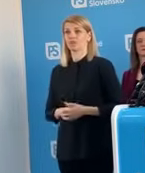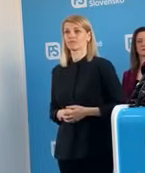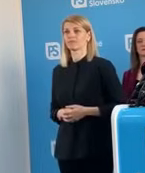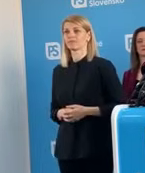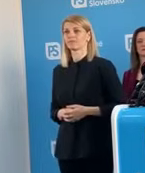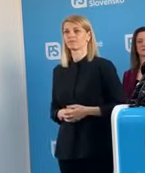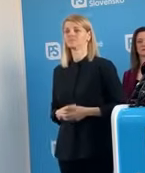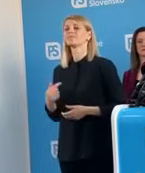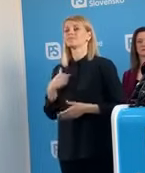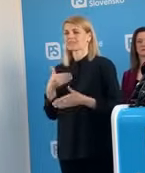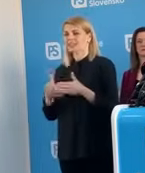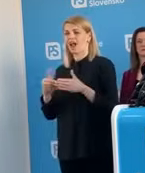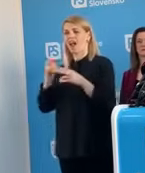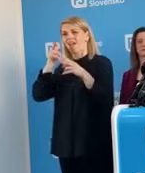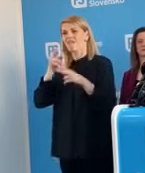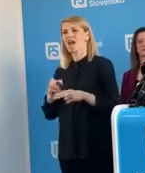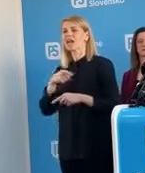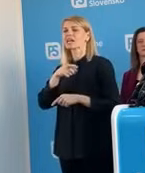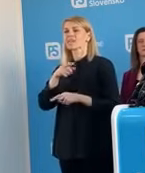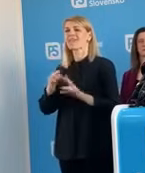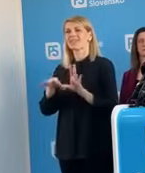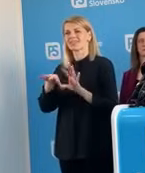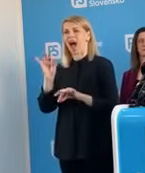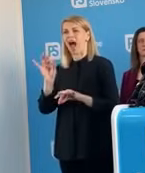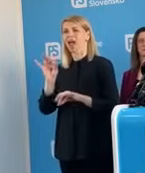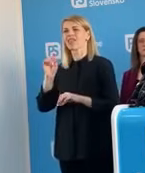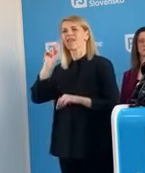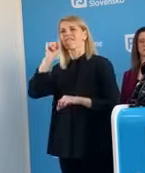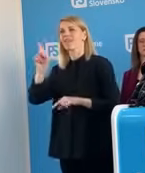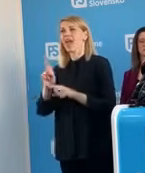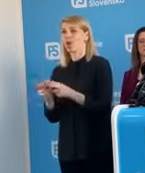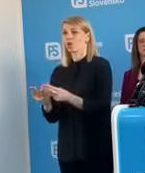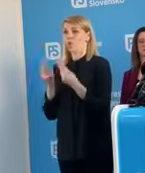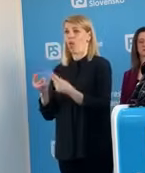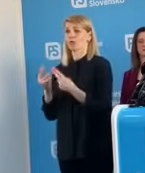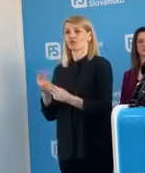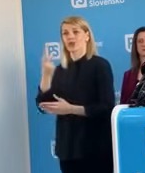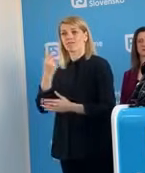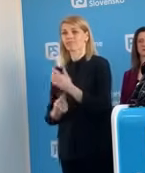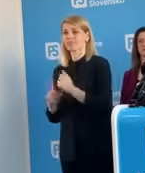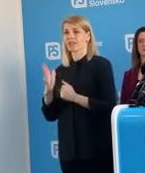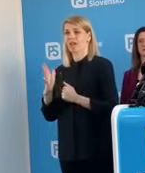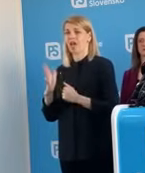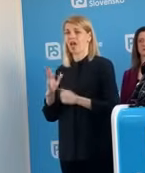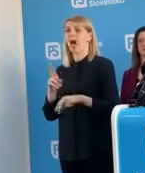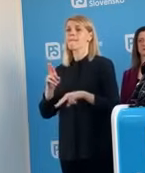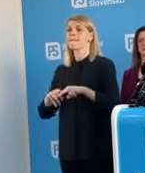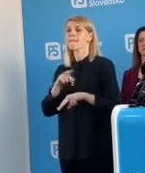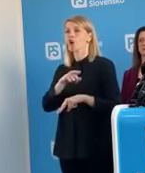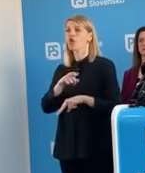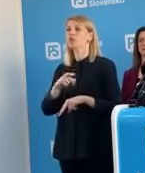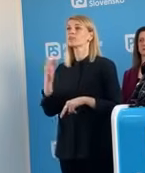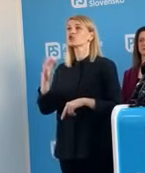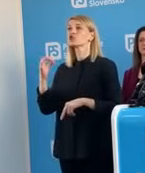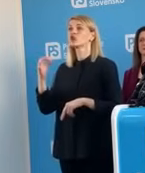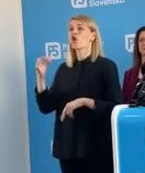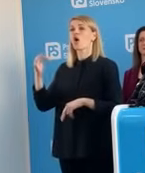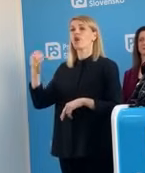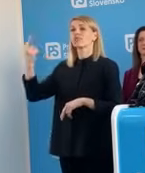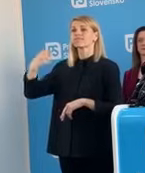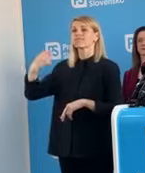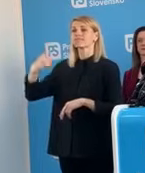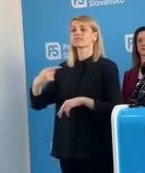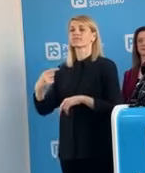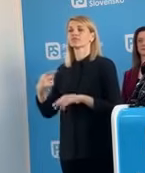že nájdu tú politickú vôľu a uvedomia si, aké je to dôležité, a že zídu z kráčej cesty a že vyhovejú